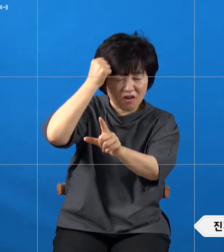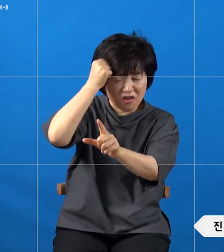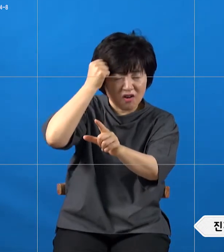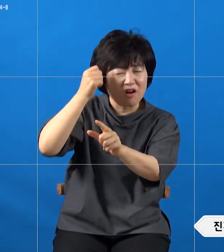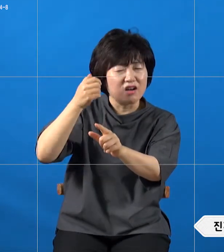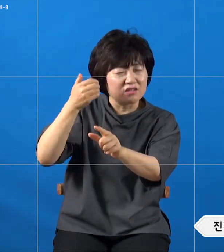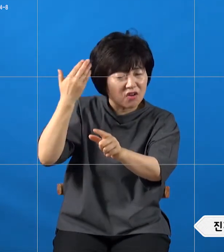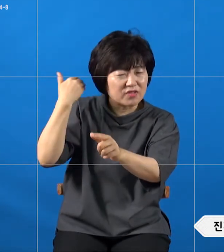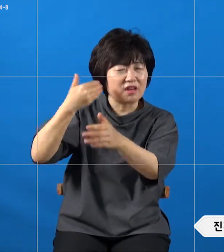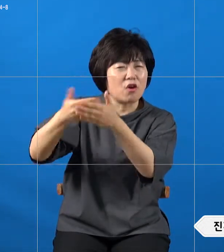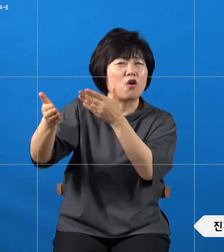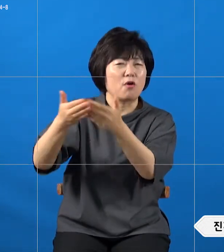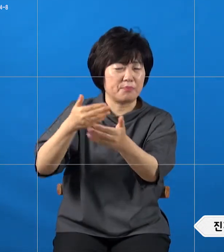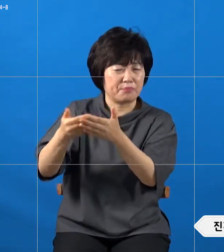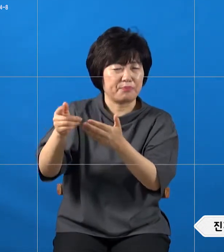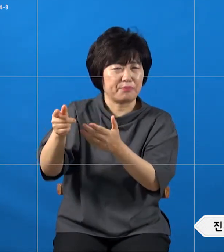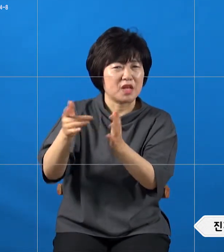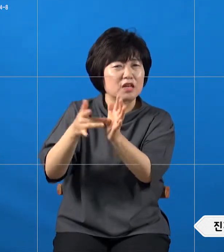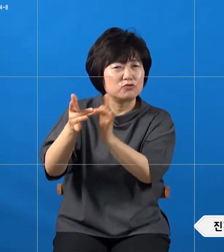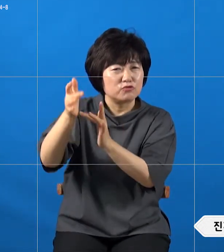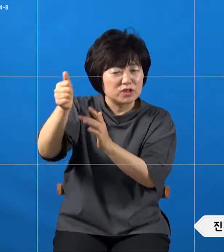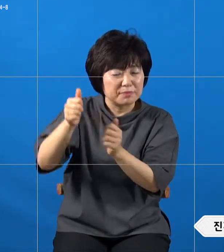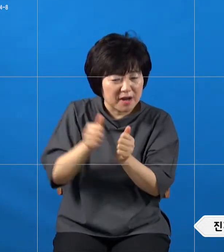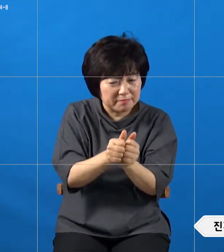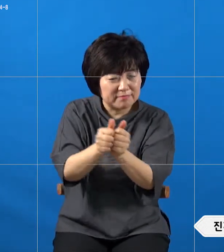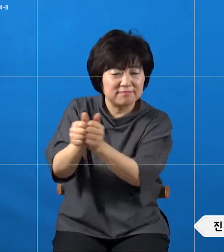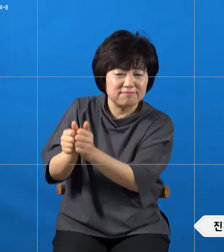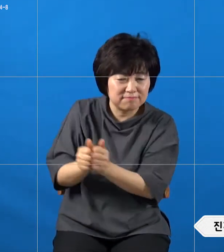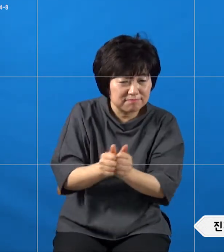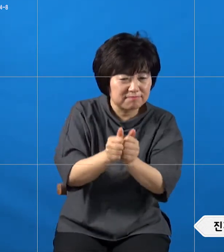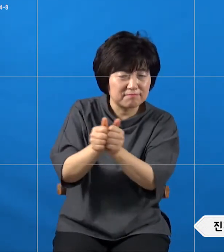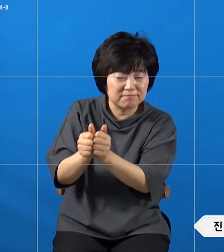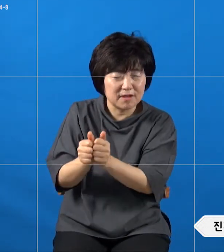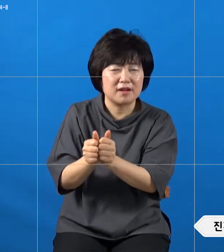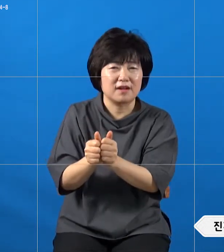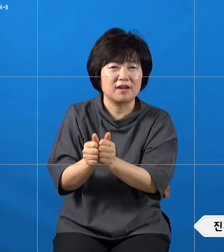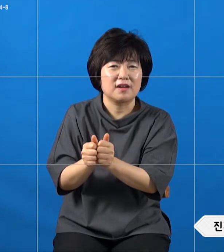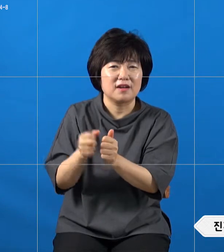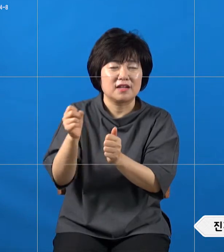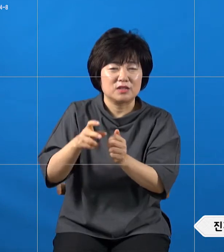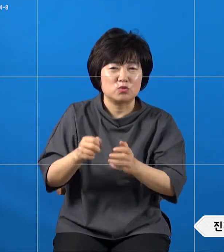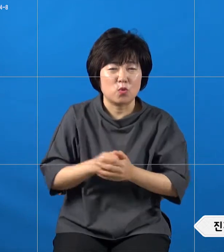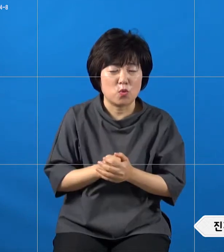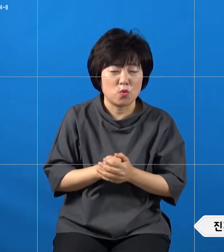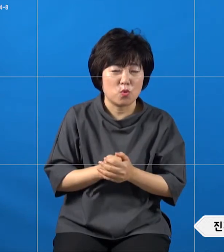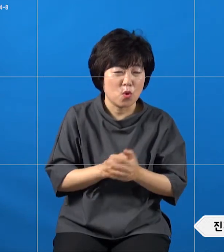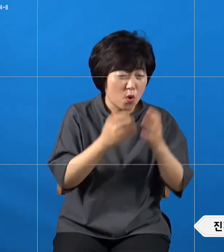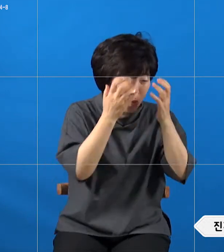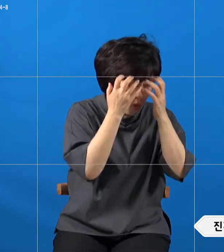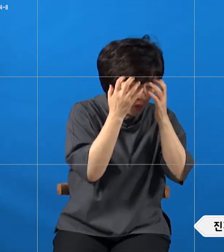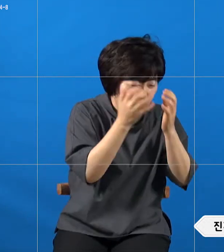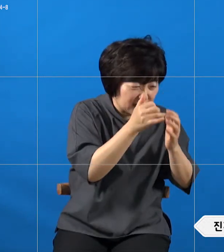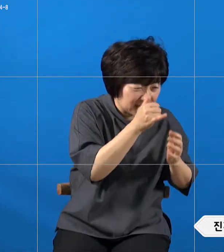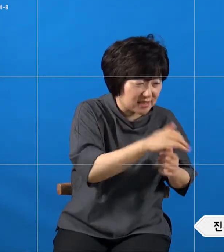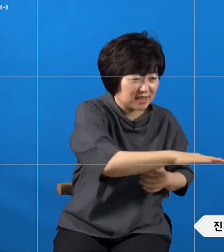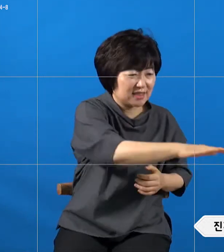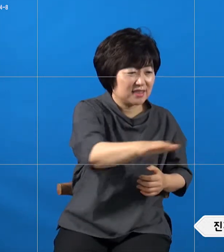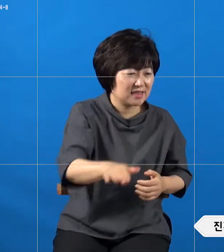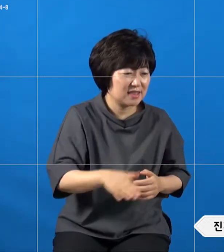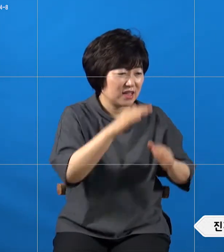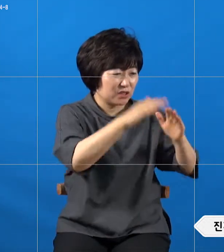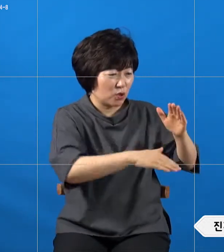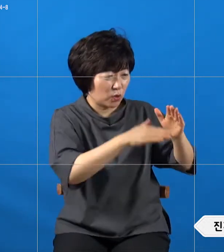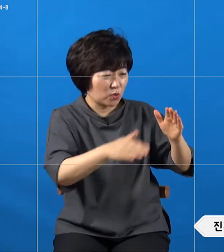기억합니다. 경험했습니다. 함께했습니다. 그리고 흩어져 있는 나그네, 고난 중에 있는 성도들을 향해